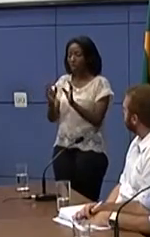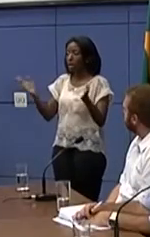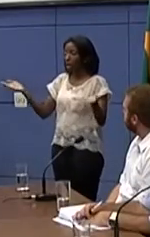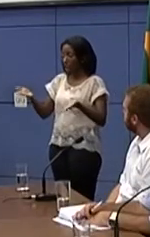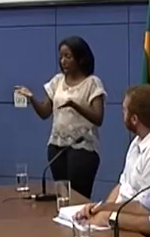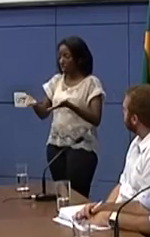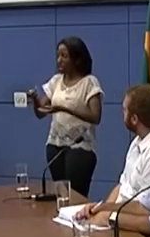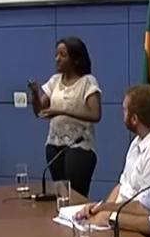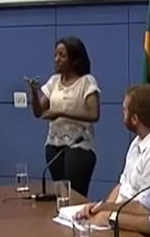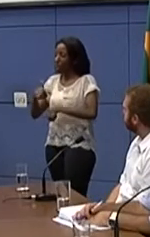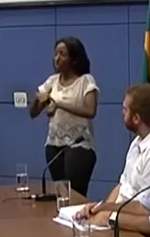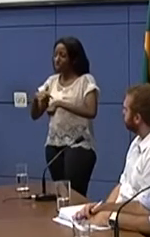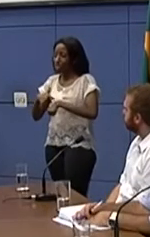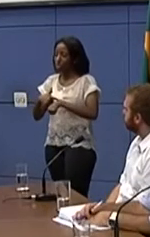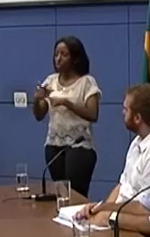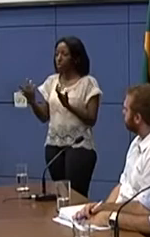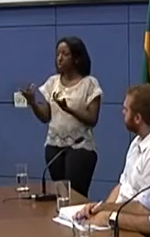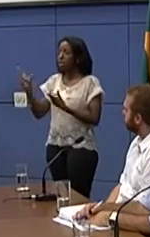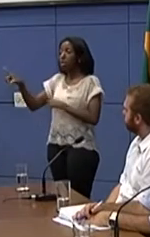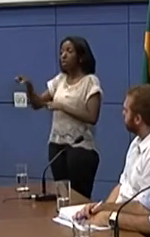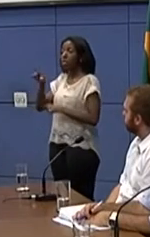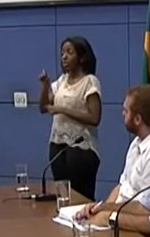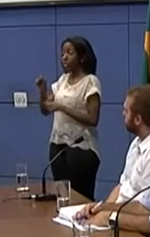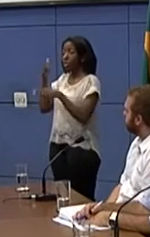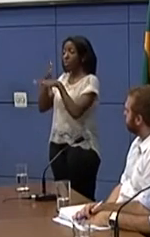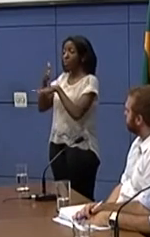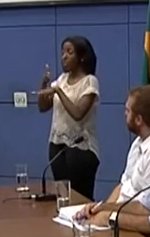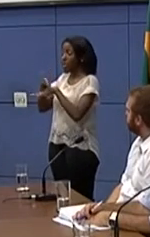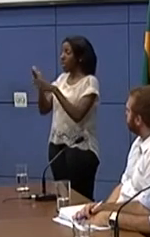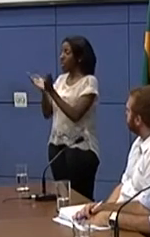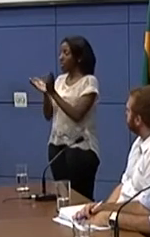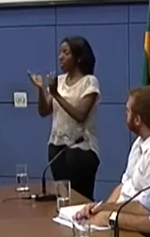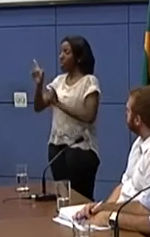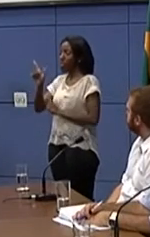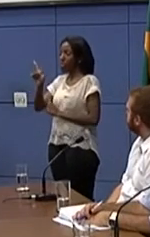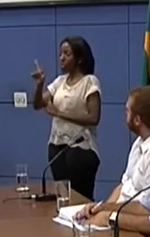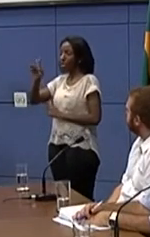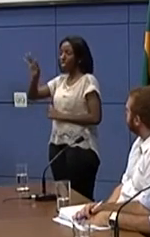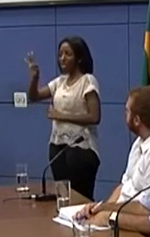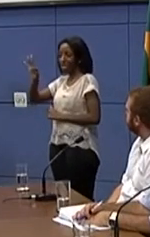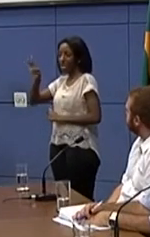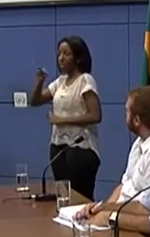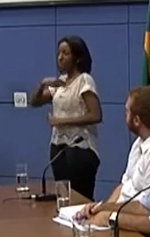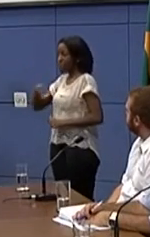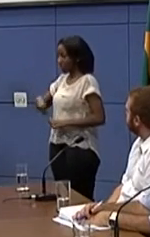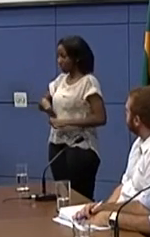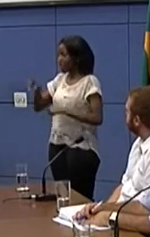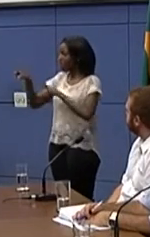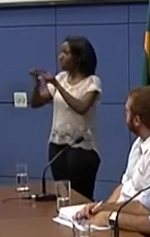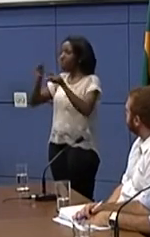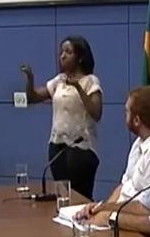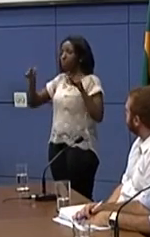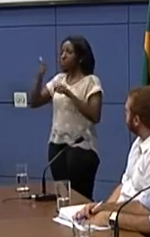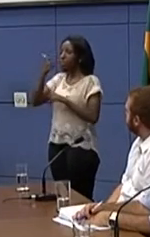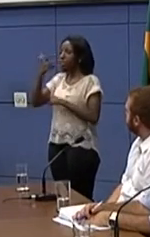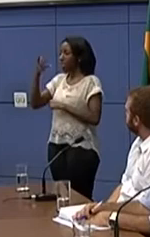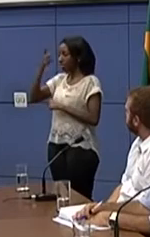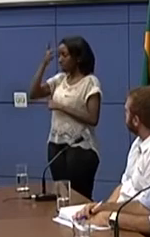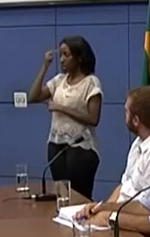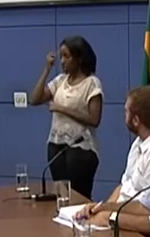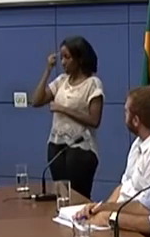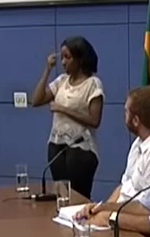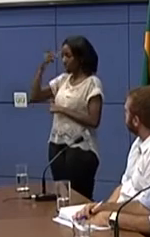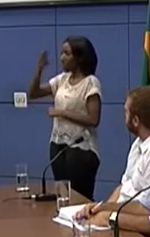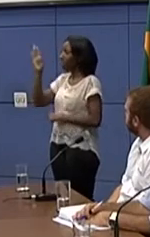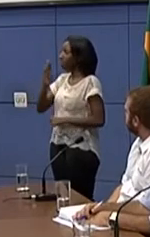pessoas escolhidas para participar do GT-MEC, que foram 13 pessoas no Brasil inteiro,